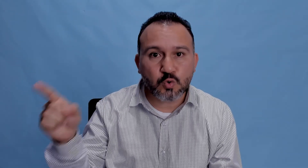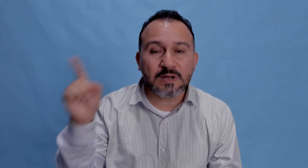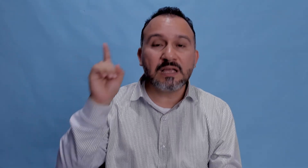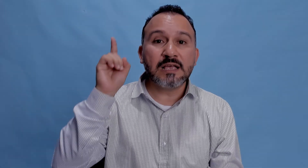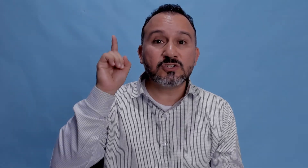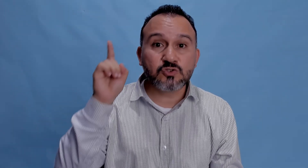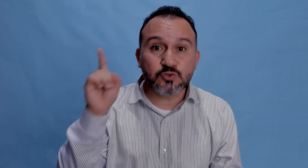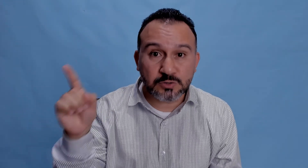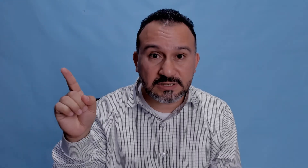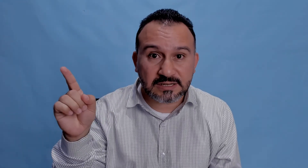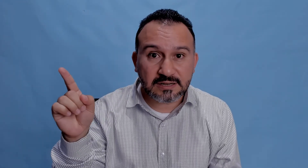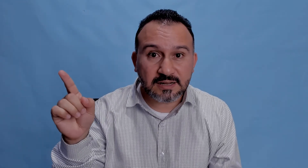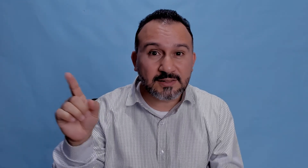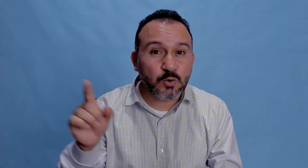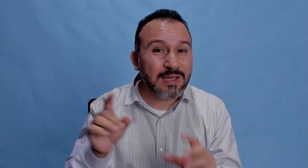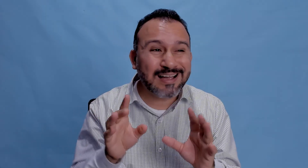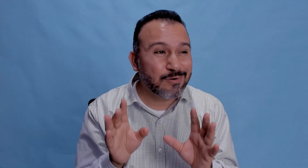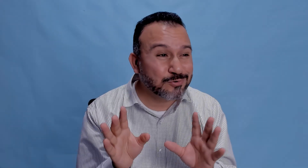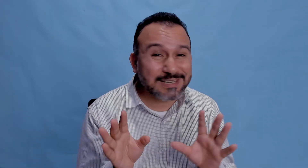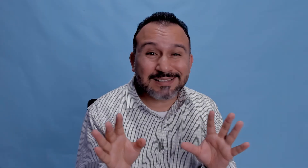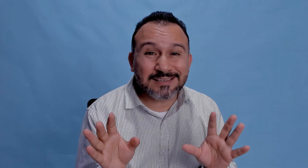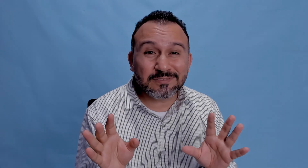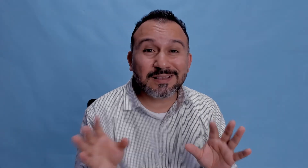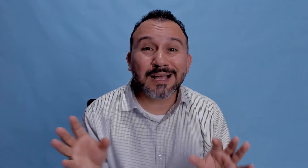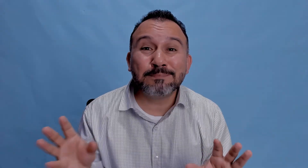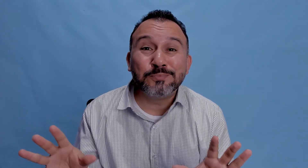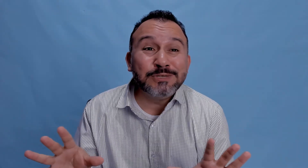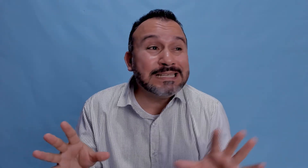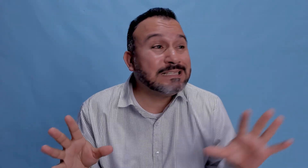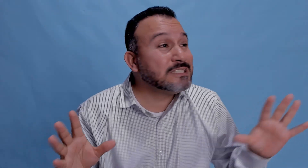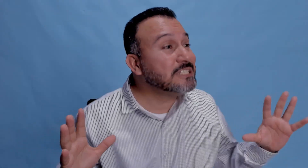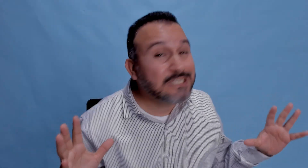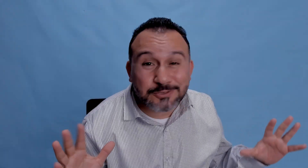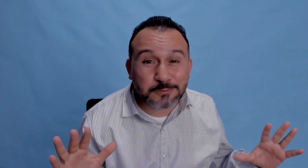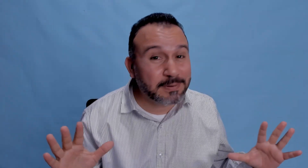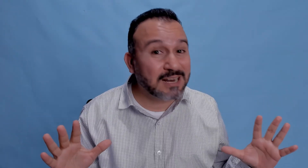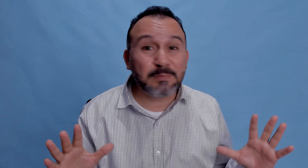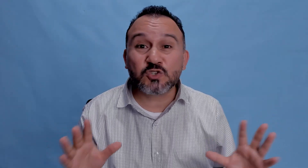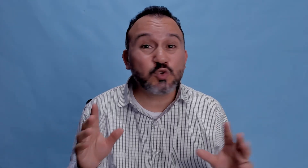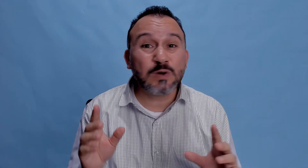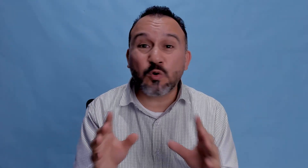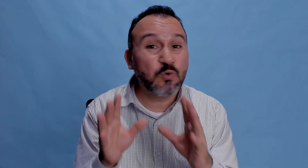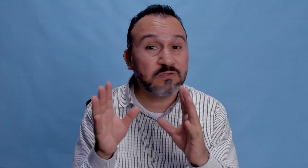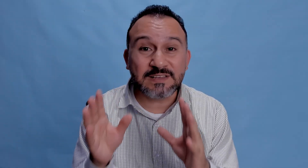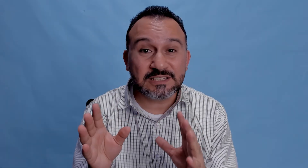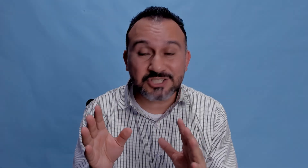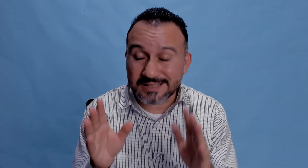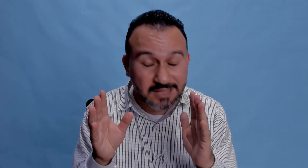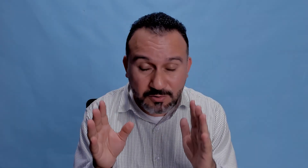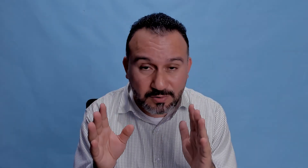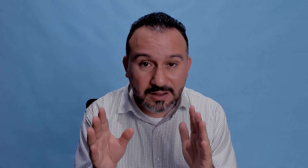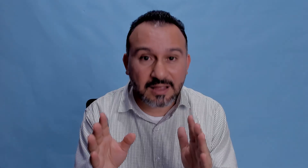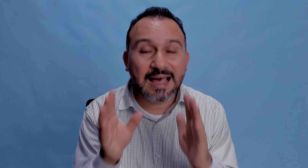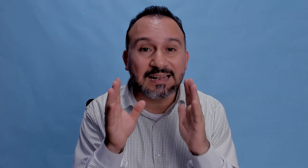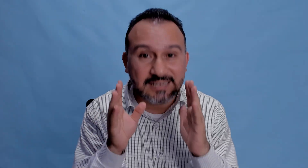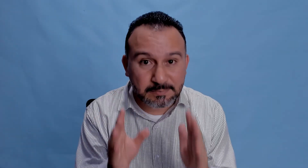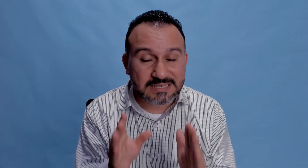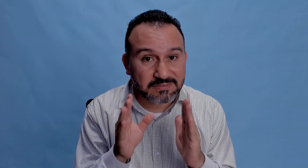pessoa surda. Não é algo que tem que ficar bonitinho para a pessoa ouvinte. Não. A Libras é